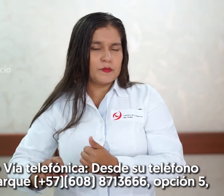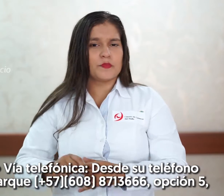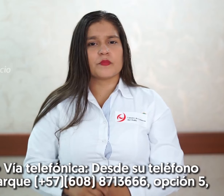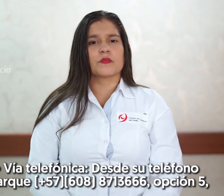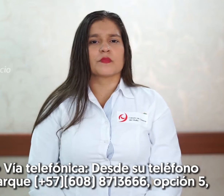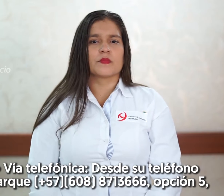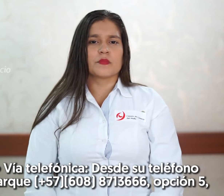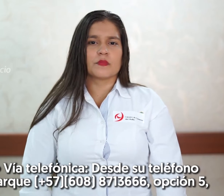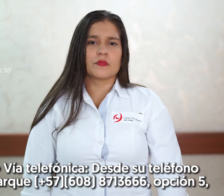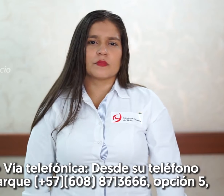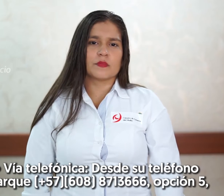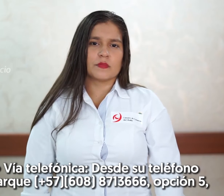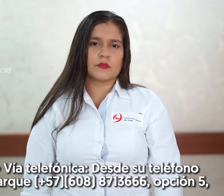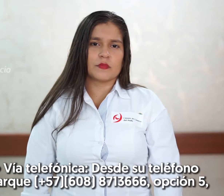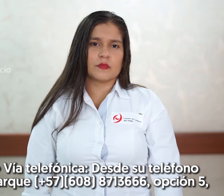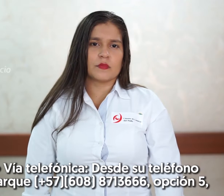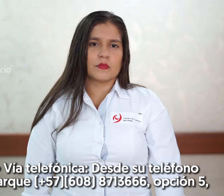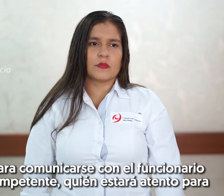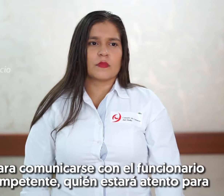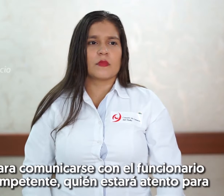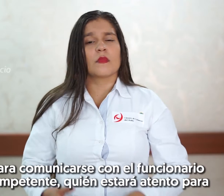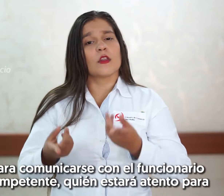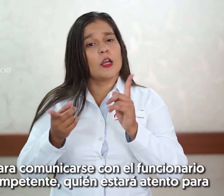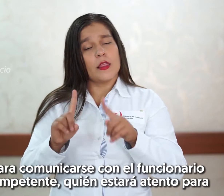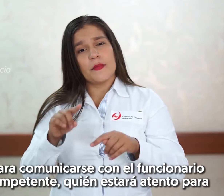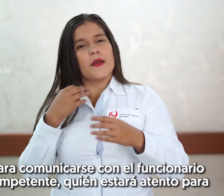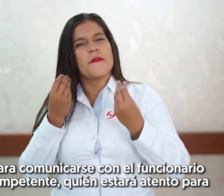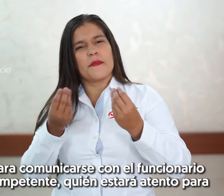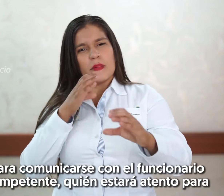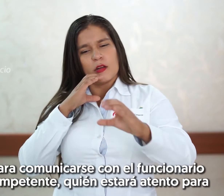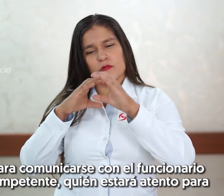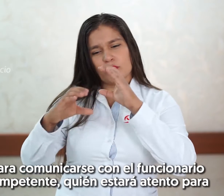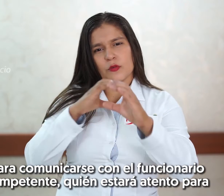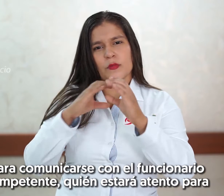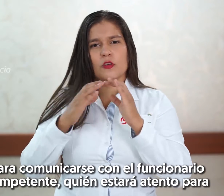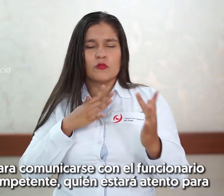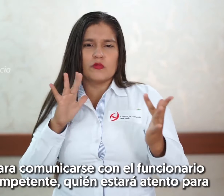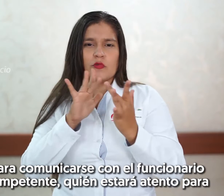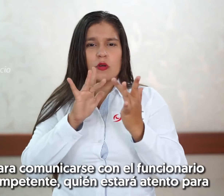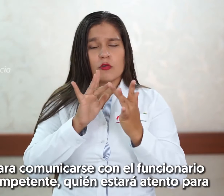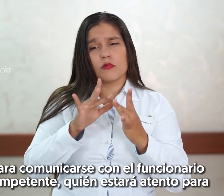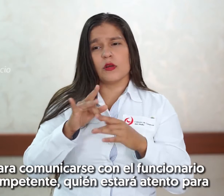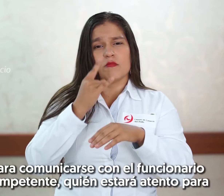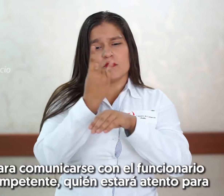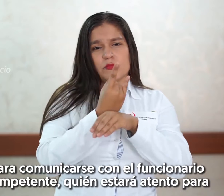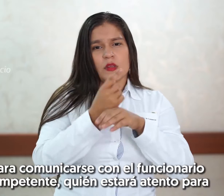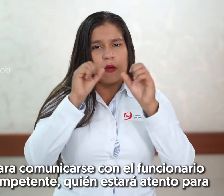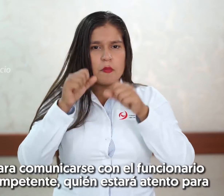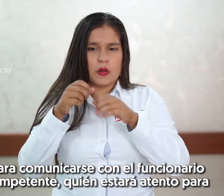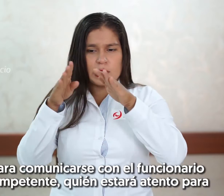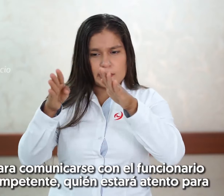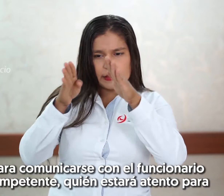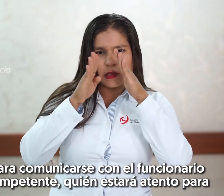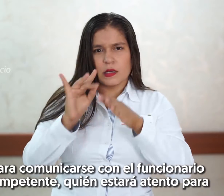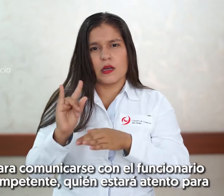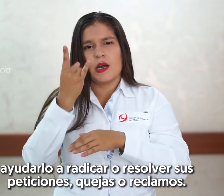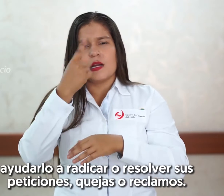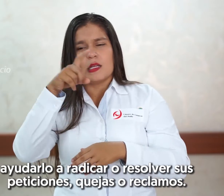-871-3666, opción 5, para comunicarse con el funcionario competente, quien estará